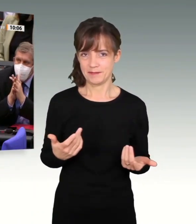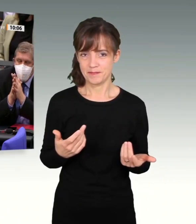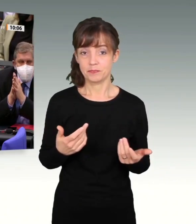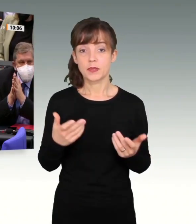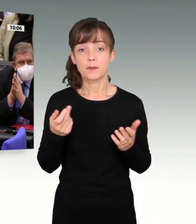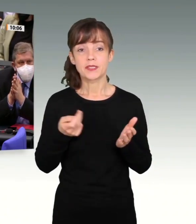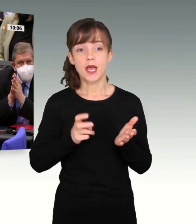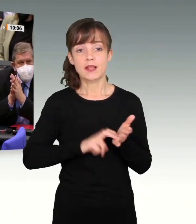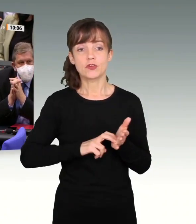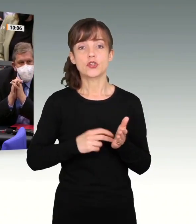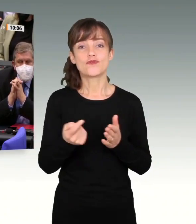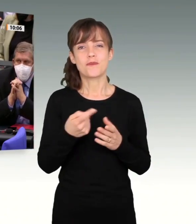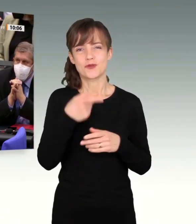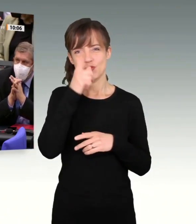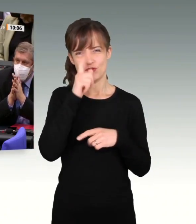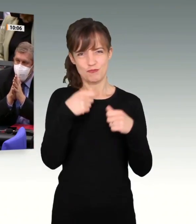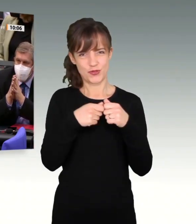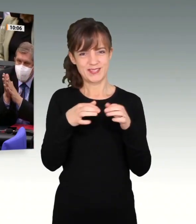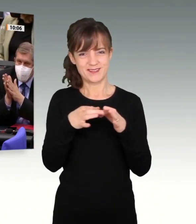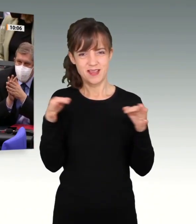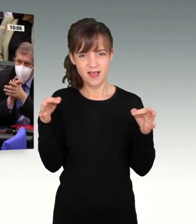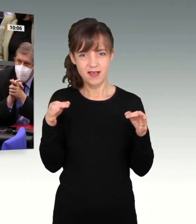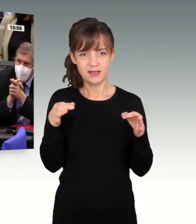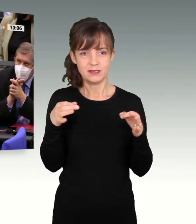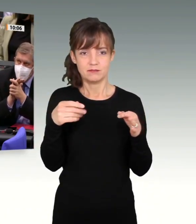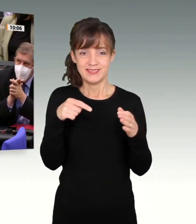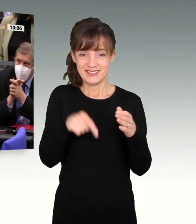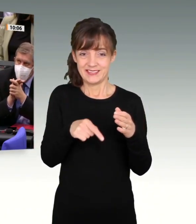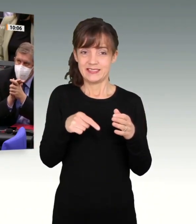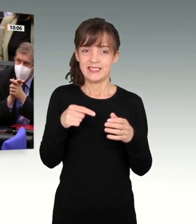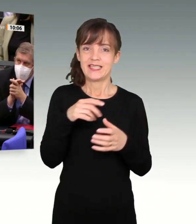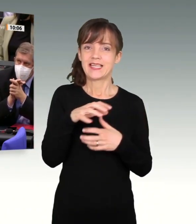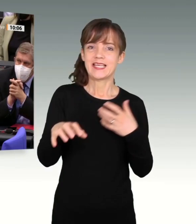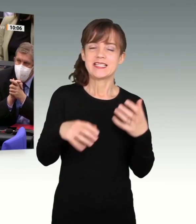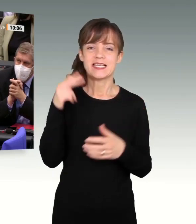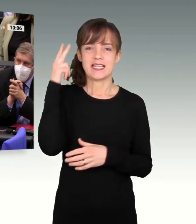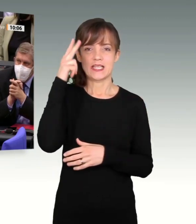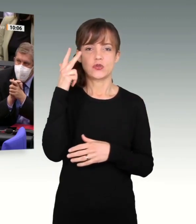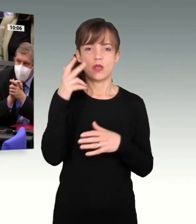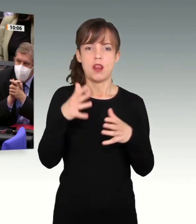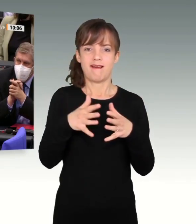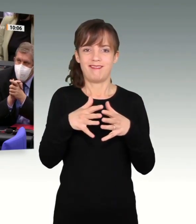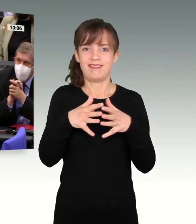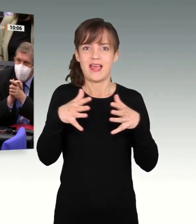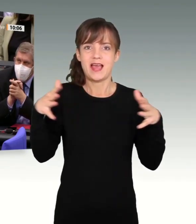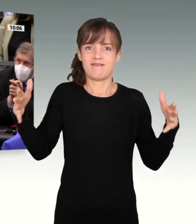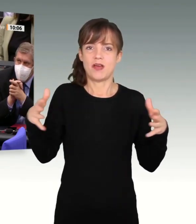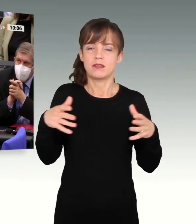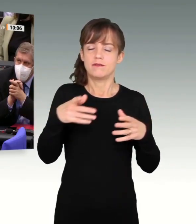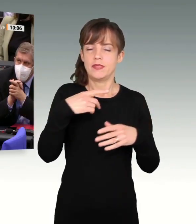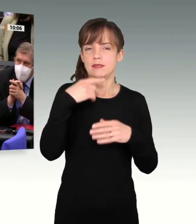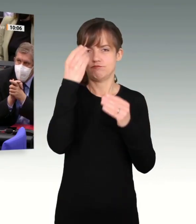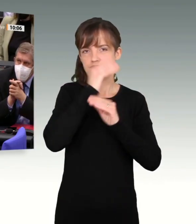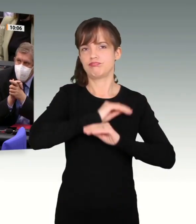Zustimmung des Deutschen Bundestages haben wir doch diese Krise von nationaler Tragweite ausgerufen und damit